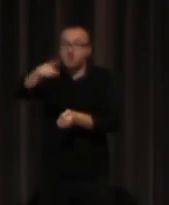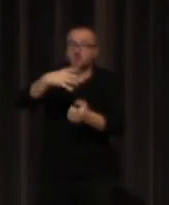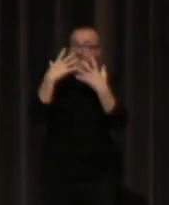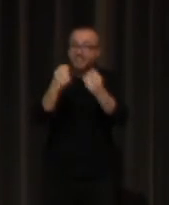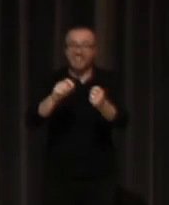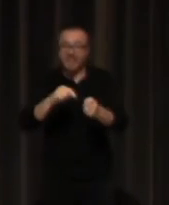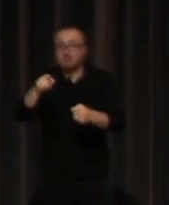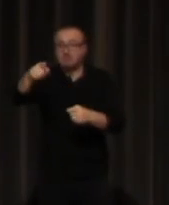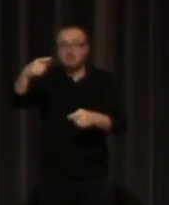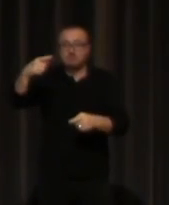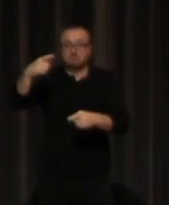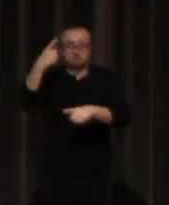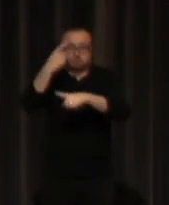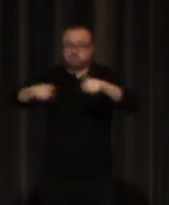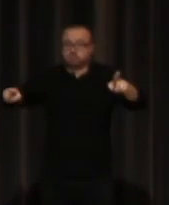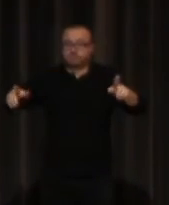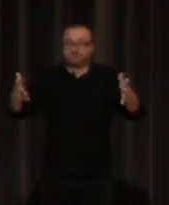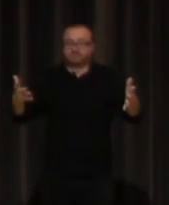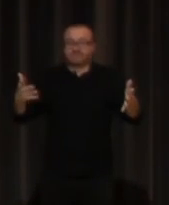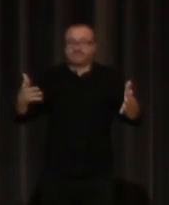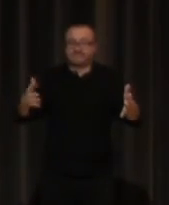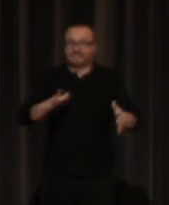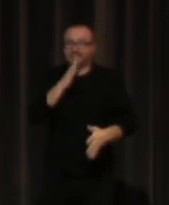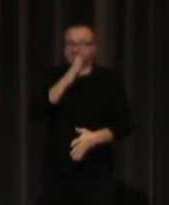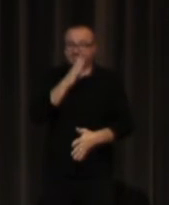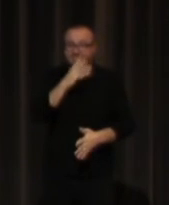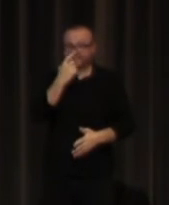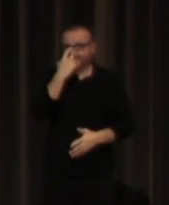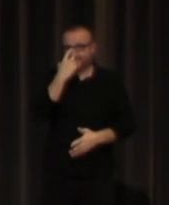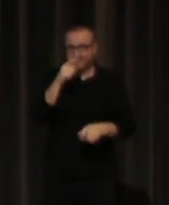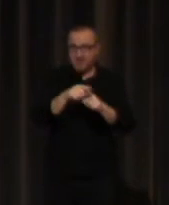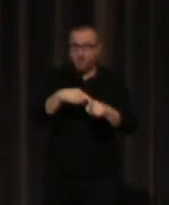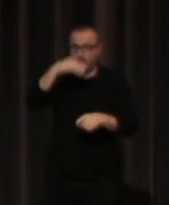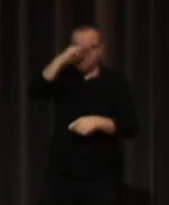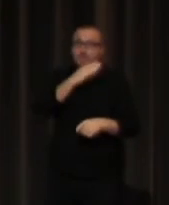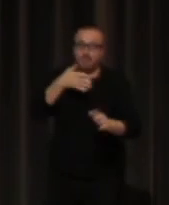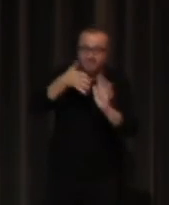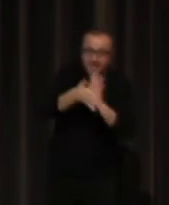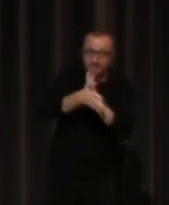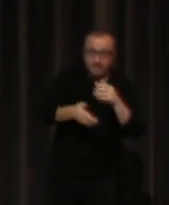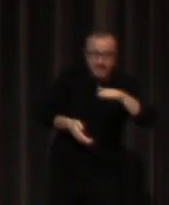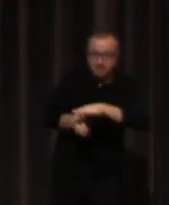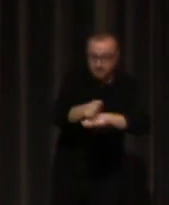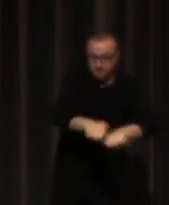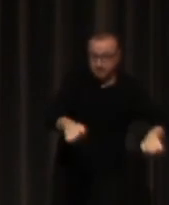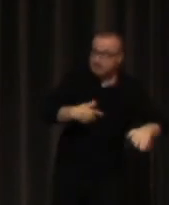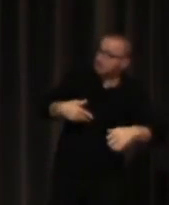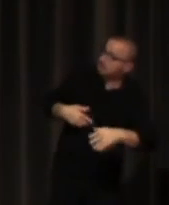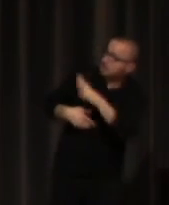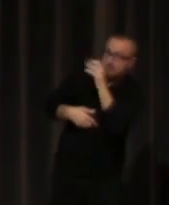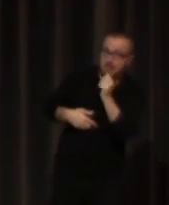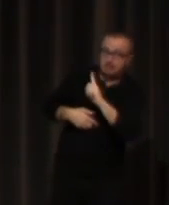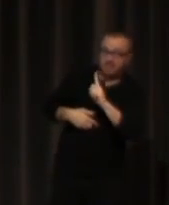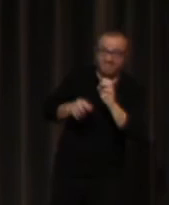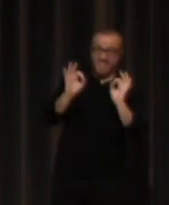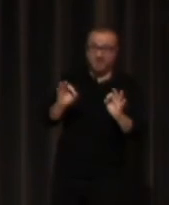això, suposo. Així és que, en resum, el que no podem abandonar mai quan parlem de